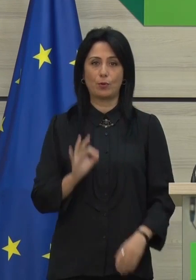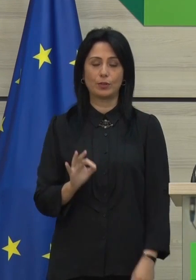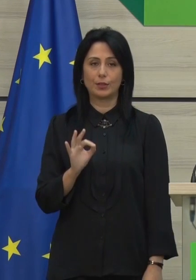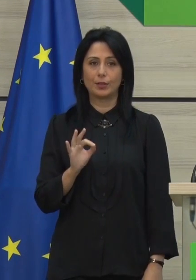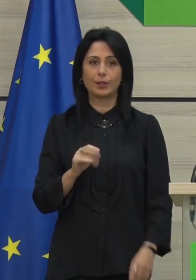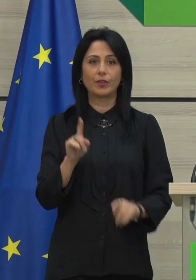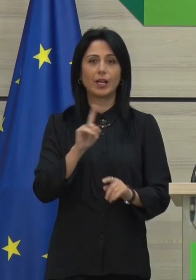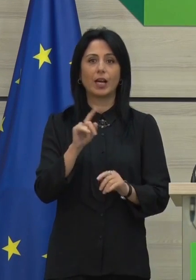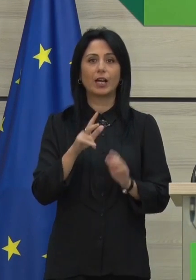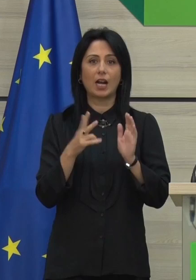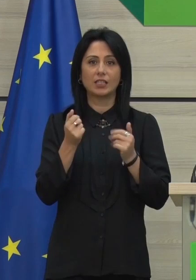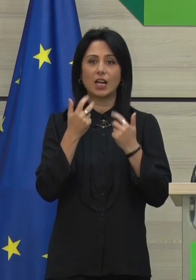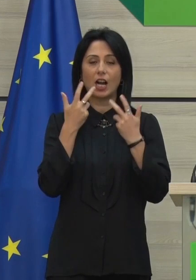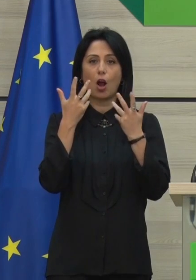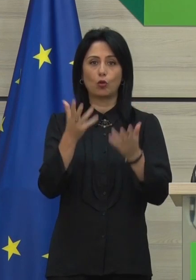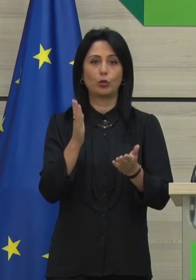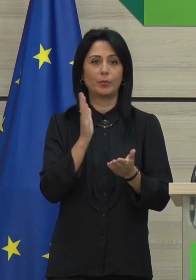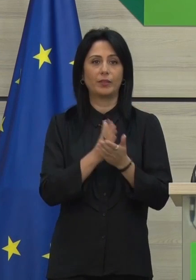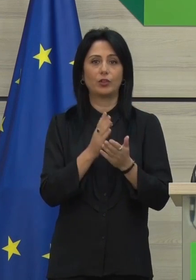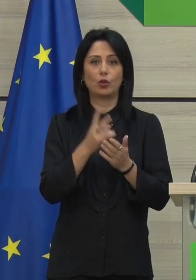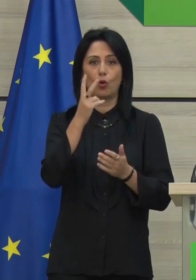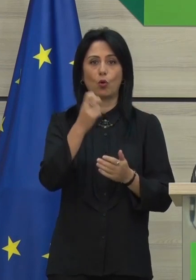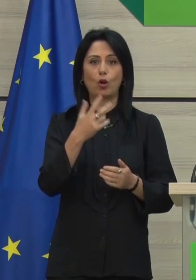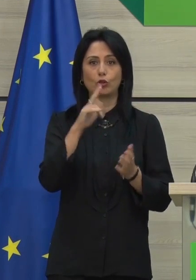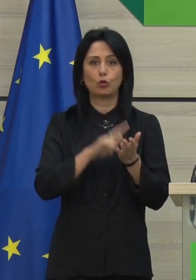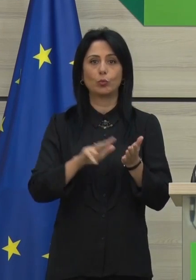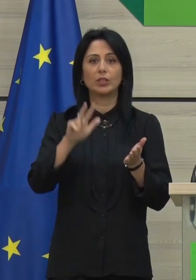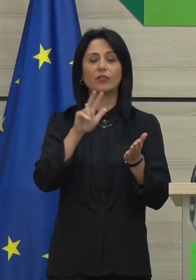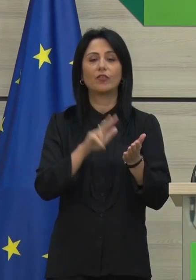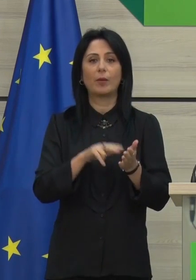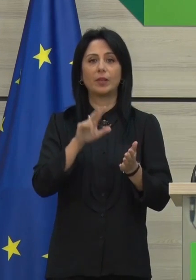8.34%, რაც რაოდენობრივად არის